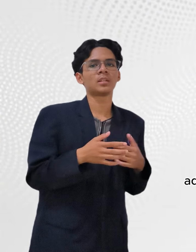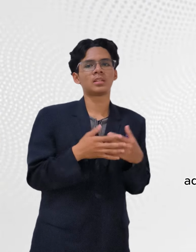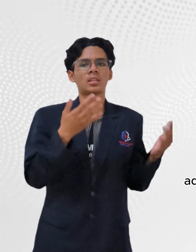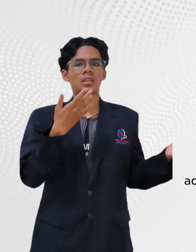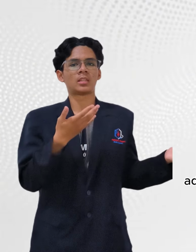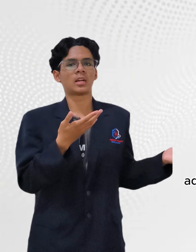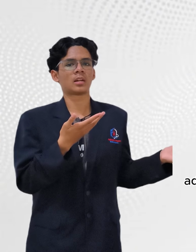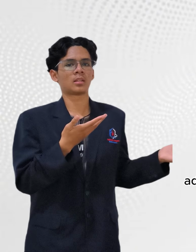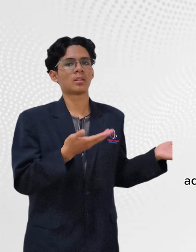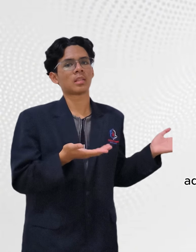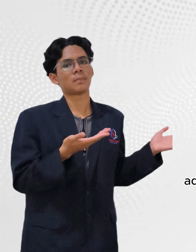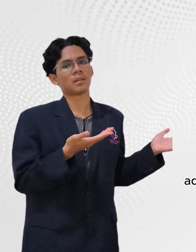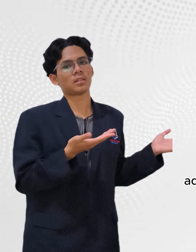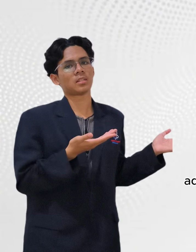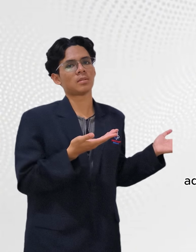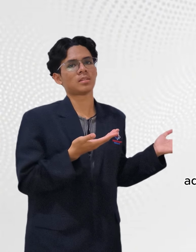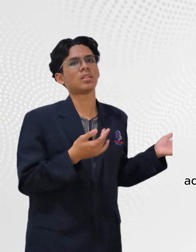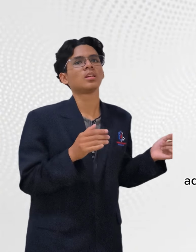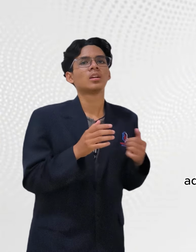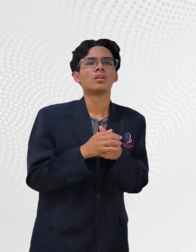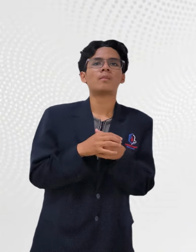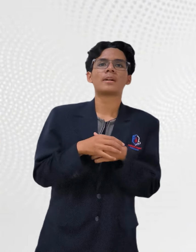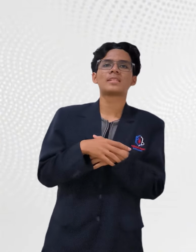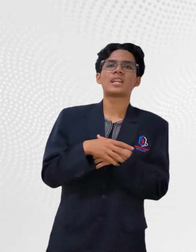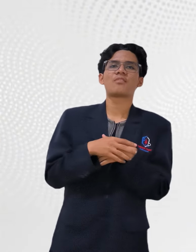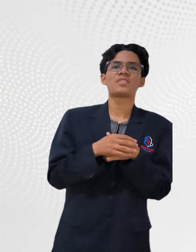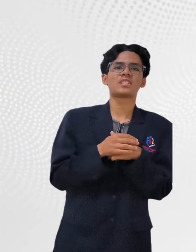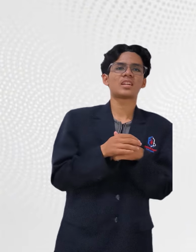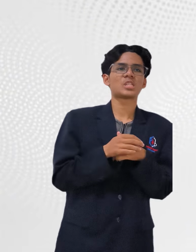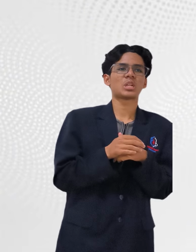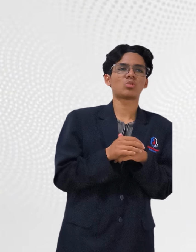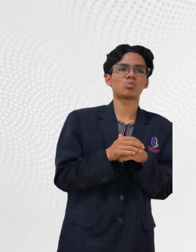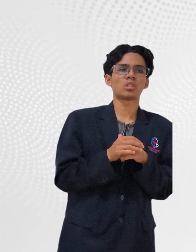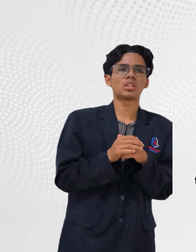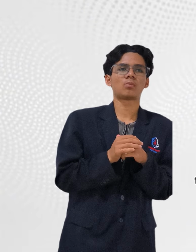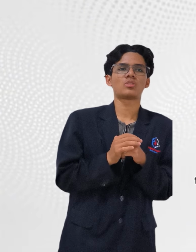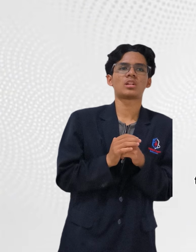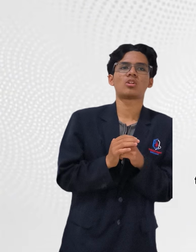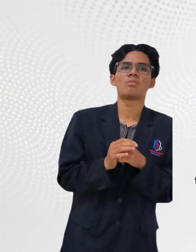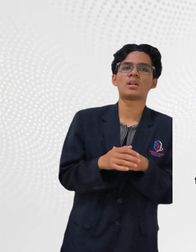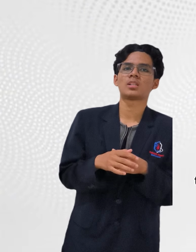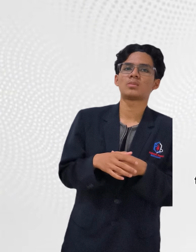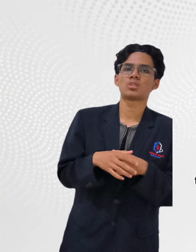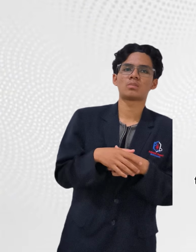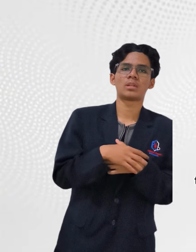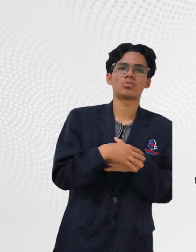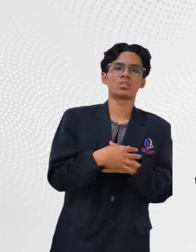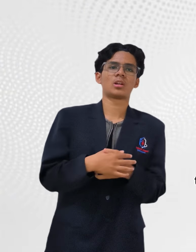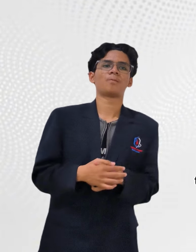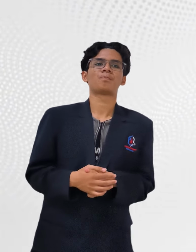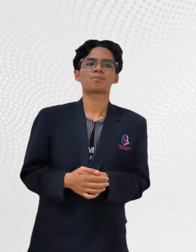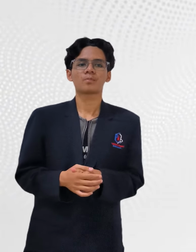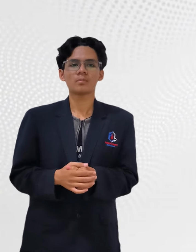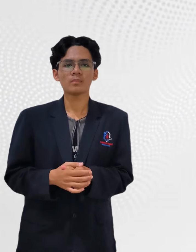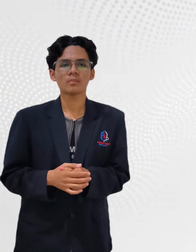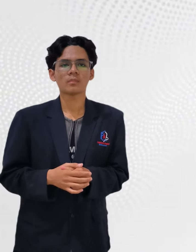adalah lambda, nanti kita akan tampilkan di sebelah sini, merupakan jarak fisik dari suatu titik puncak gelombang ke titik puncak